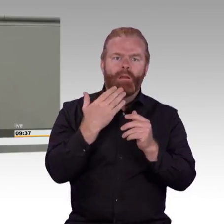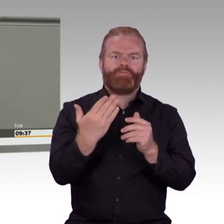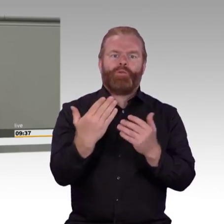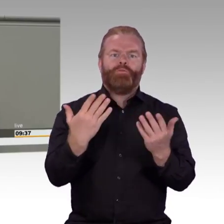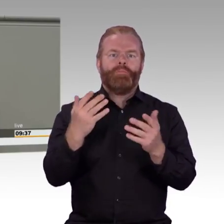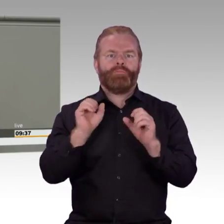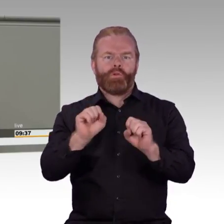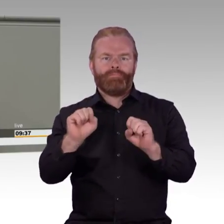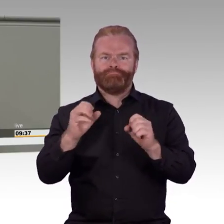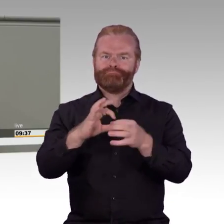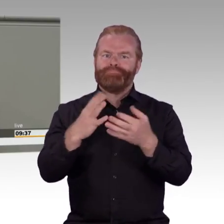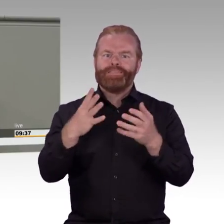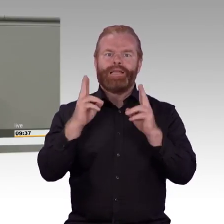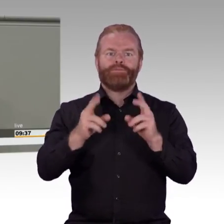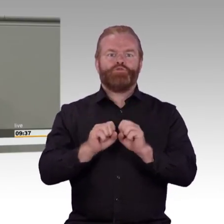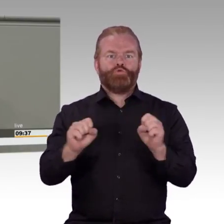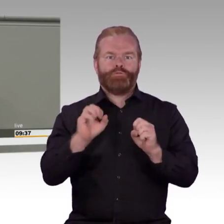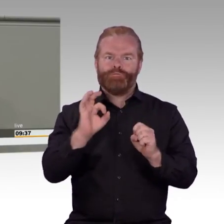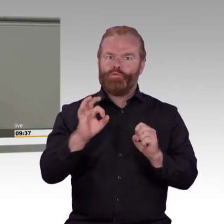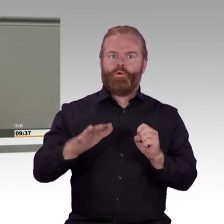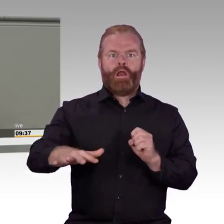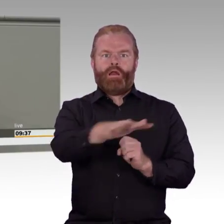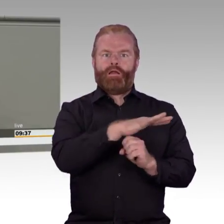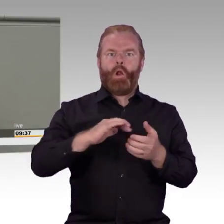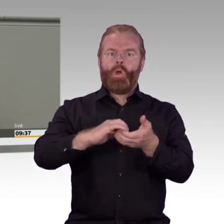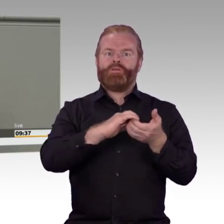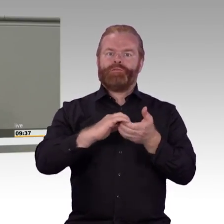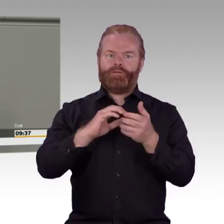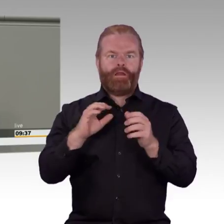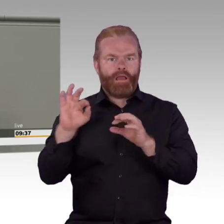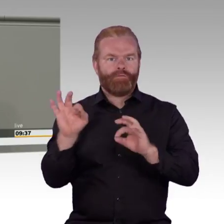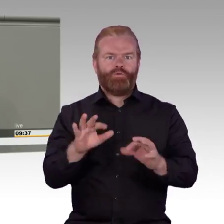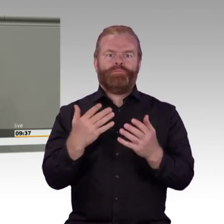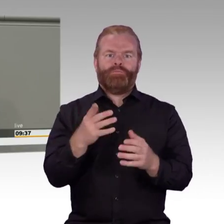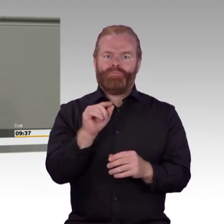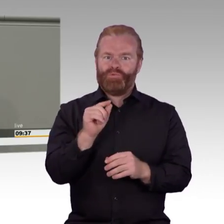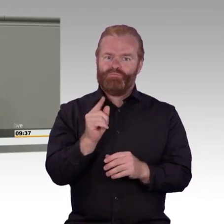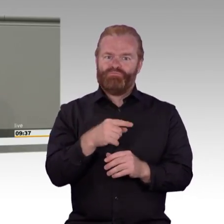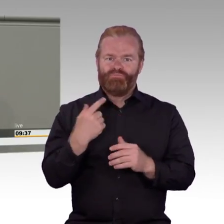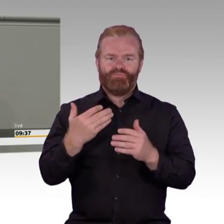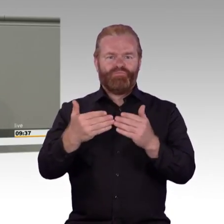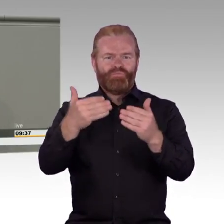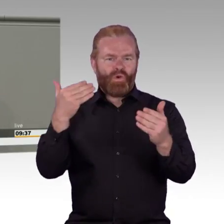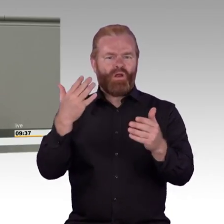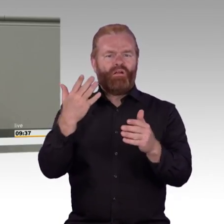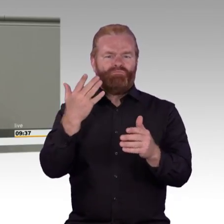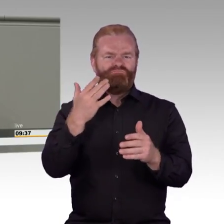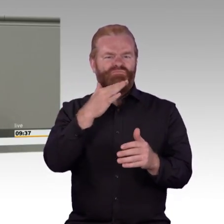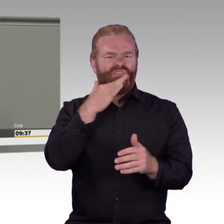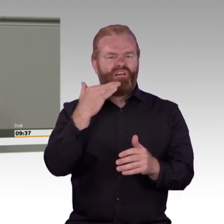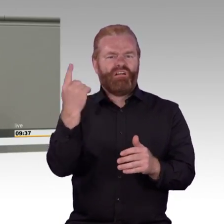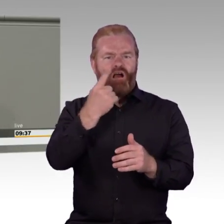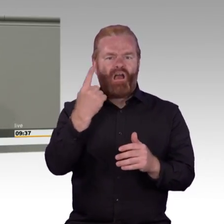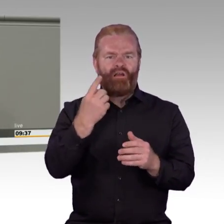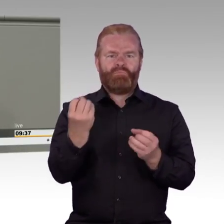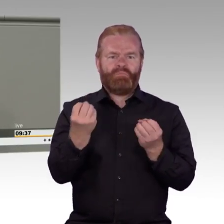kam, das zu empfehlen. Also das Problem ist nicht erst 2015 im September mit der Abgasmanipulation bekannt